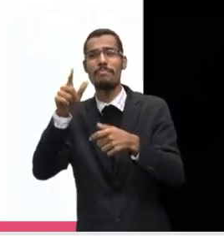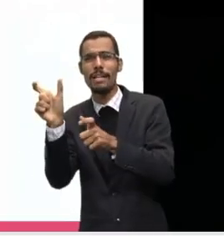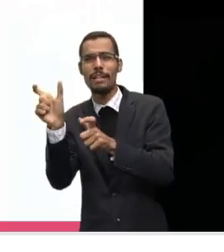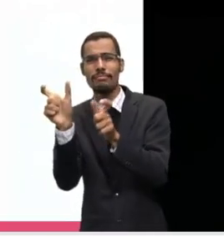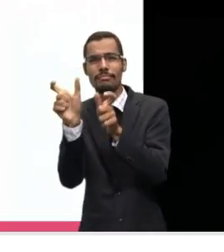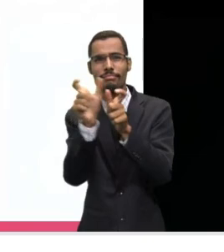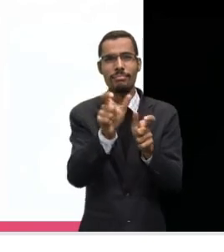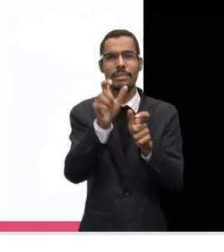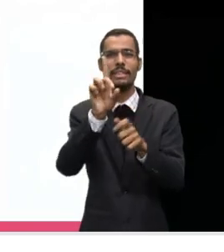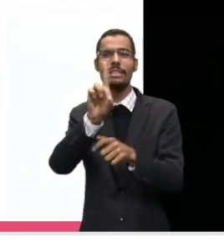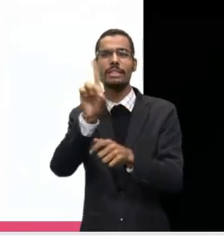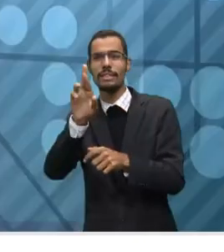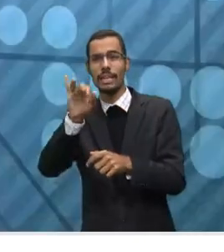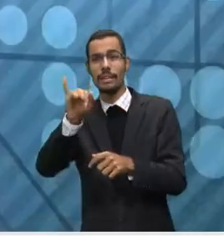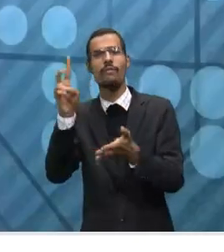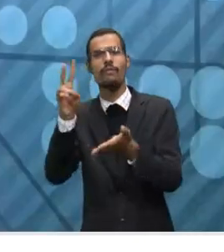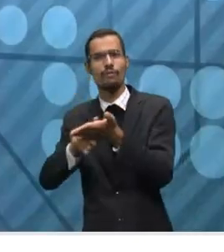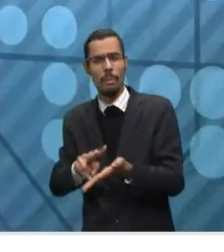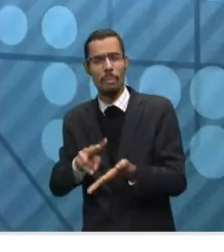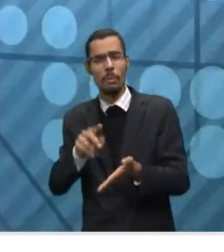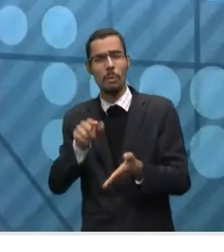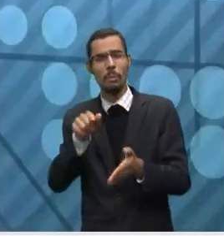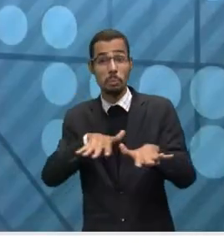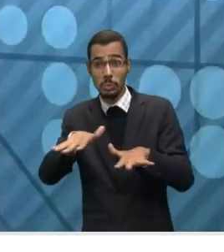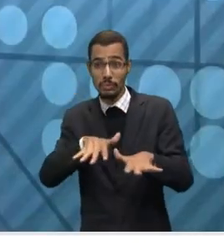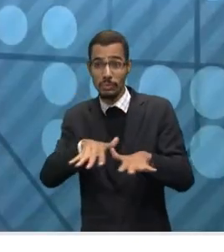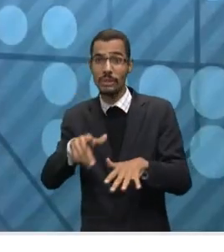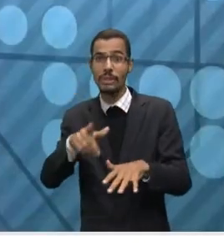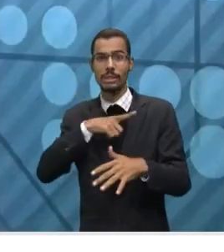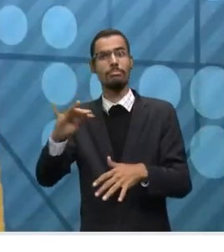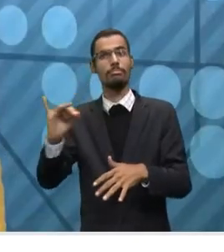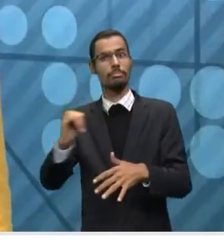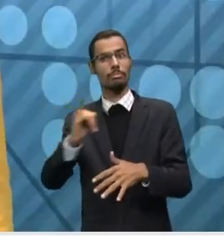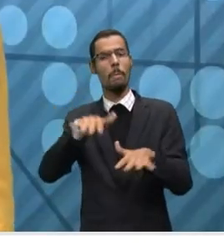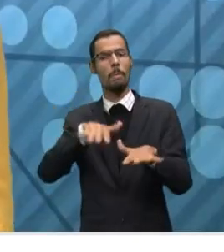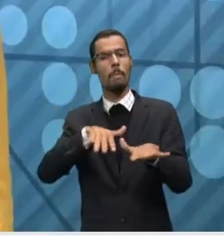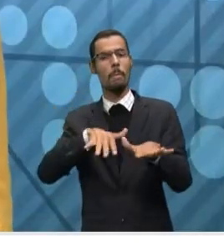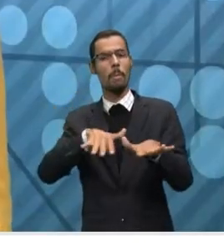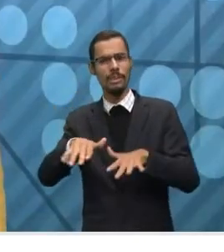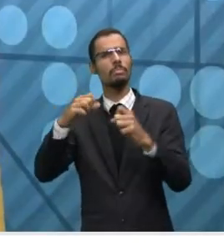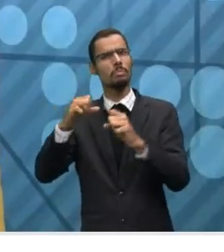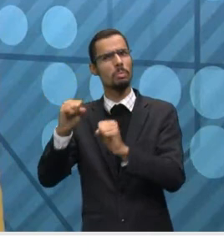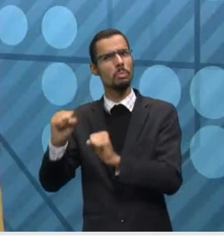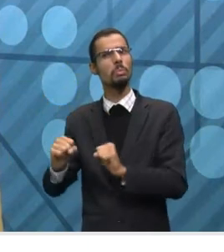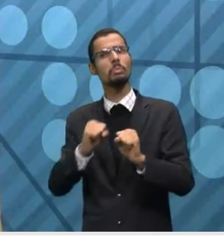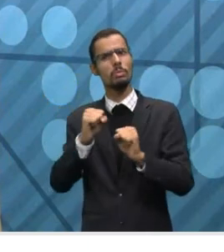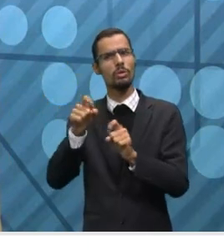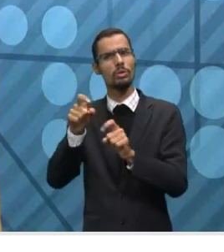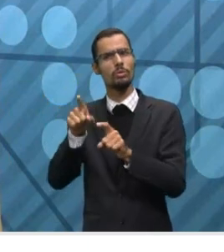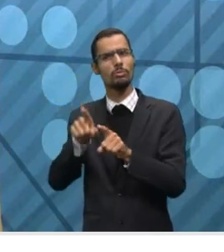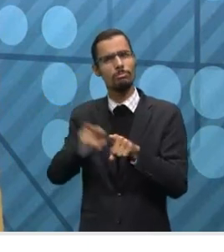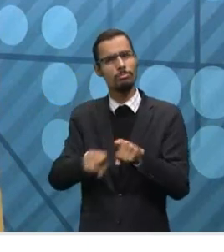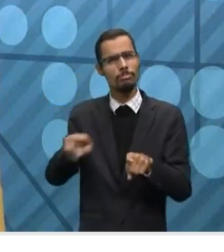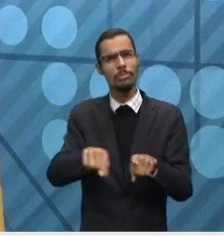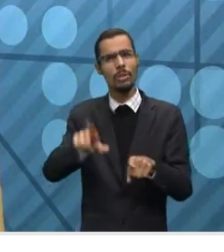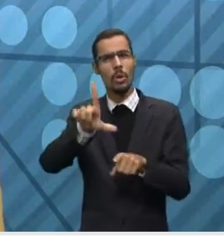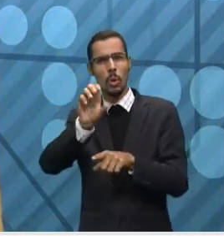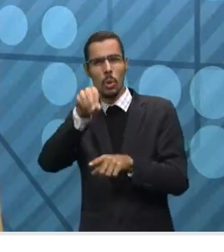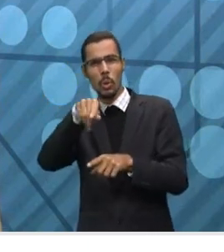derivação? Os verbos, o movimento, o parâmetro fonológico, movimento, ele pode ser longo, tá?